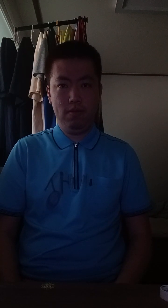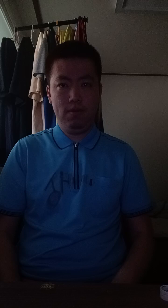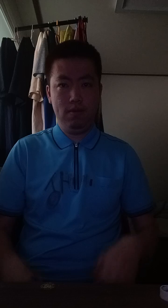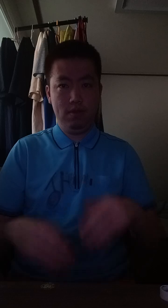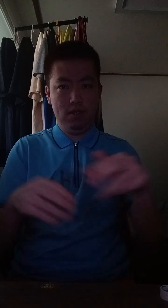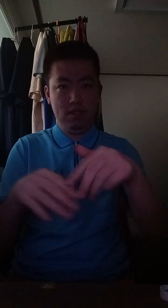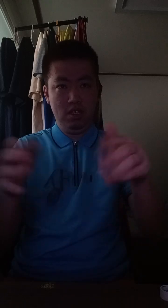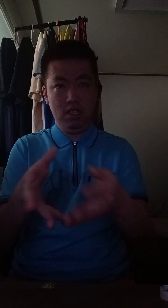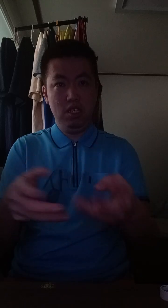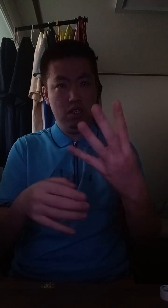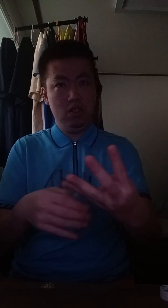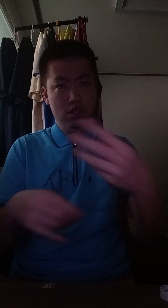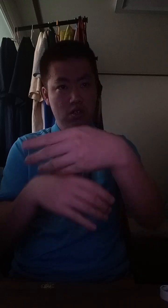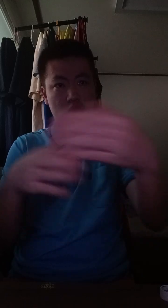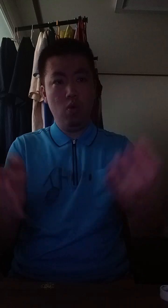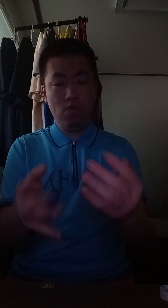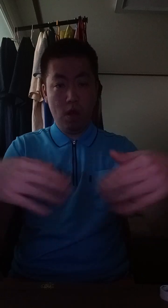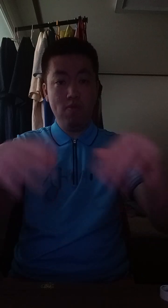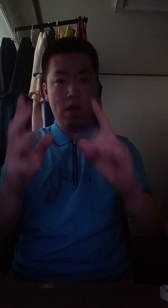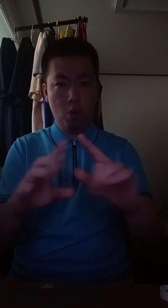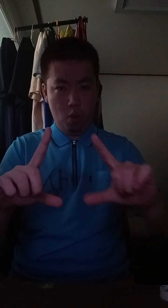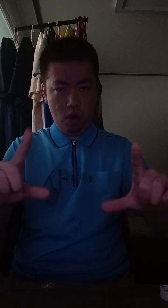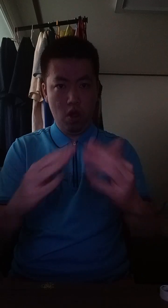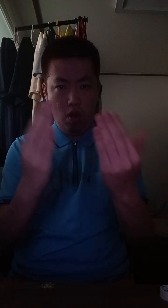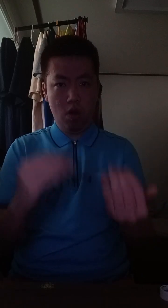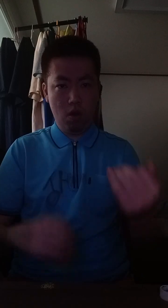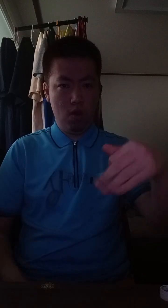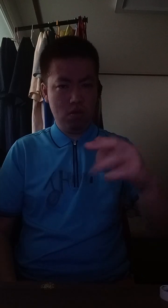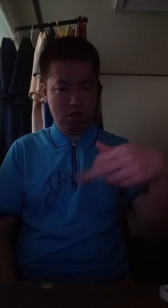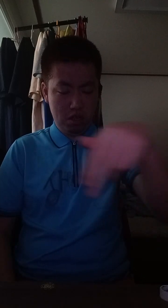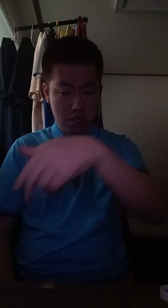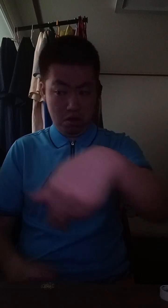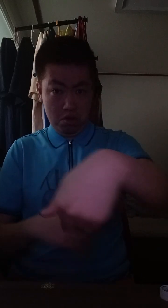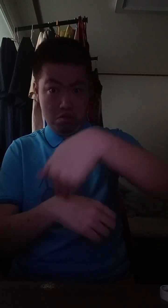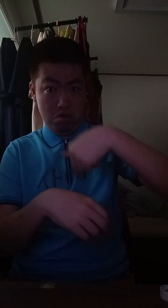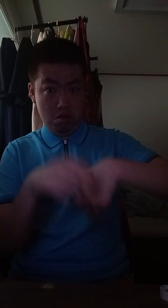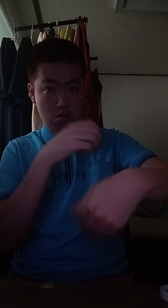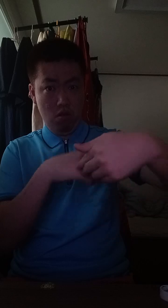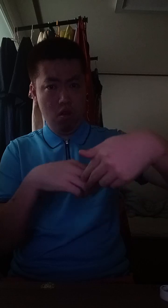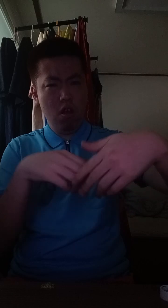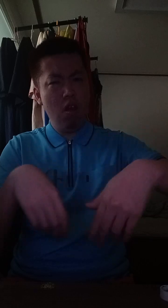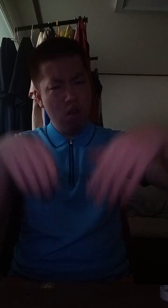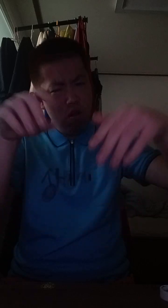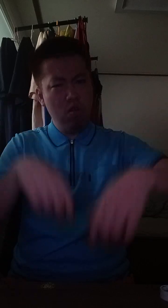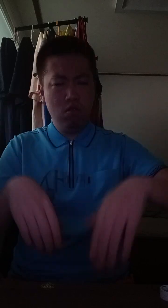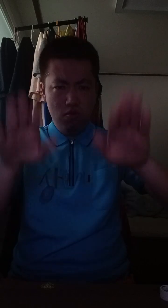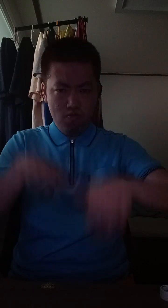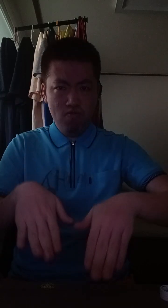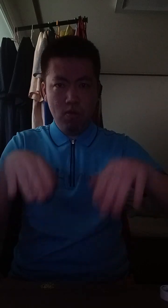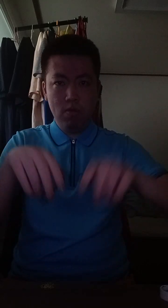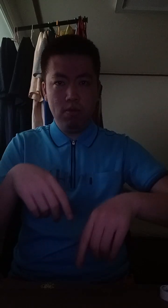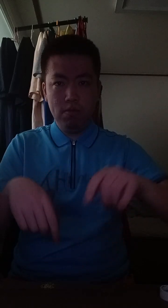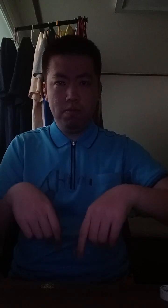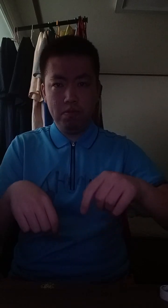서울 지하철 4호선 동대문 역사문화공원역. 지하철을 타려는 한 여성이 갑자기 털썩 주저앉습니다.